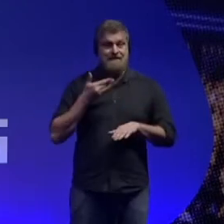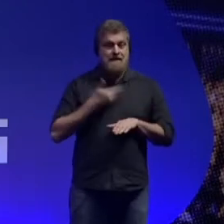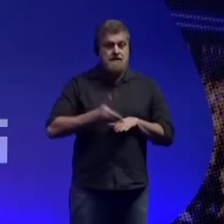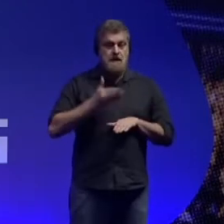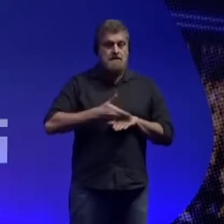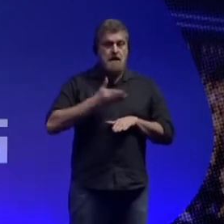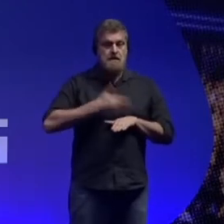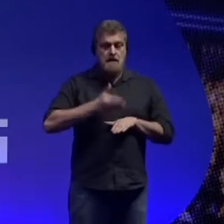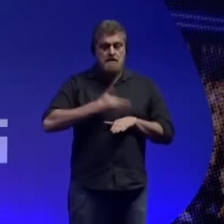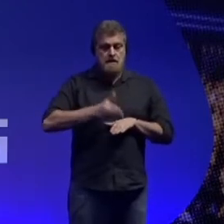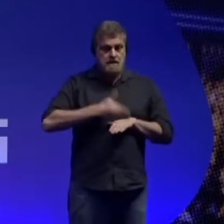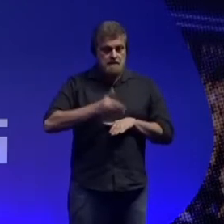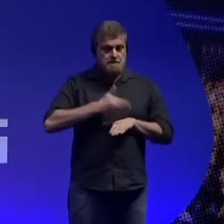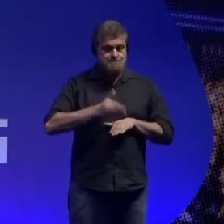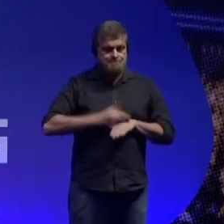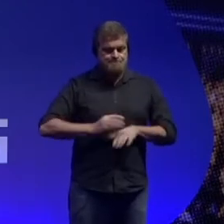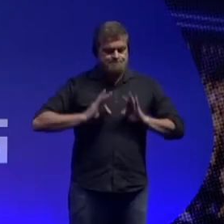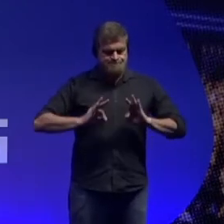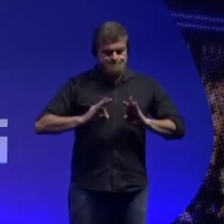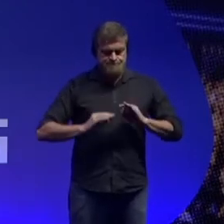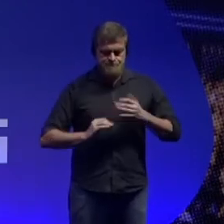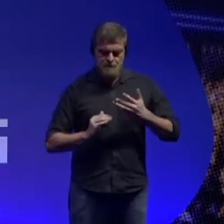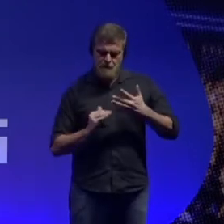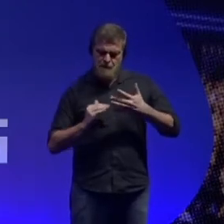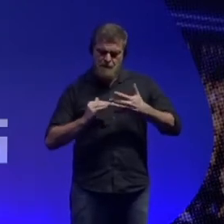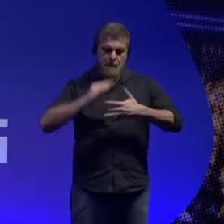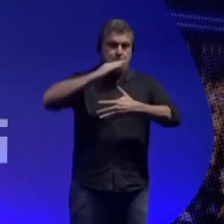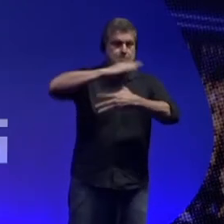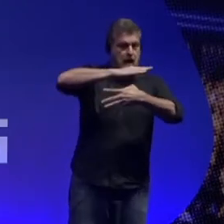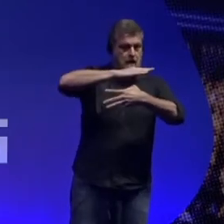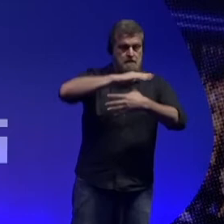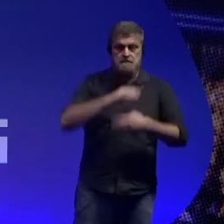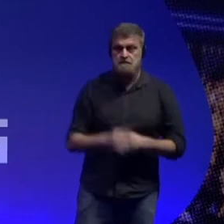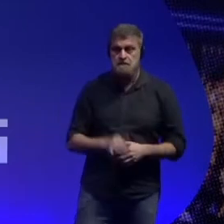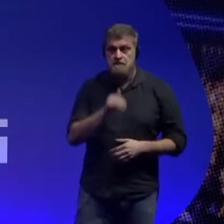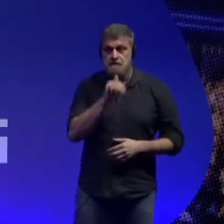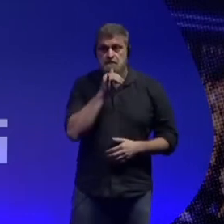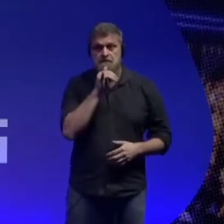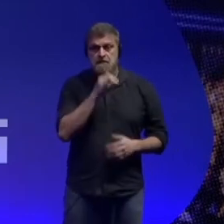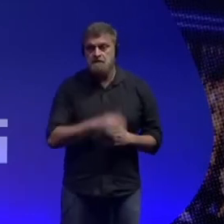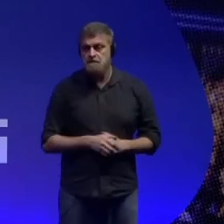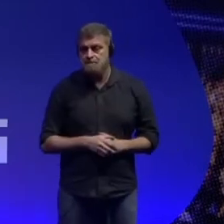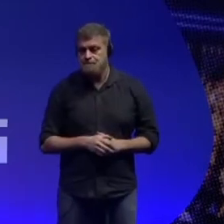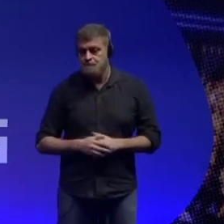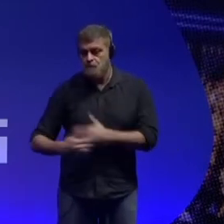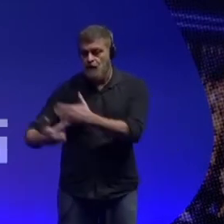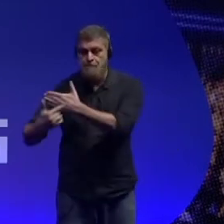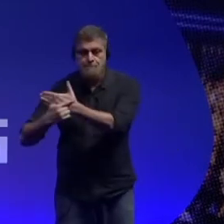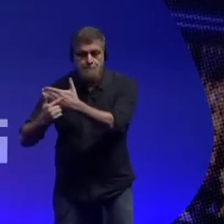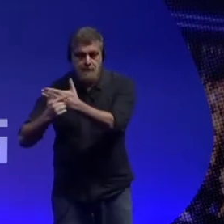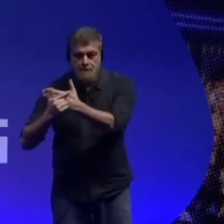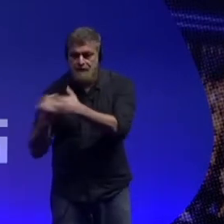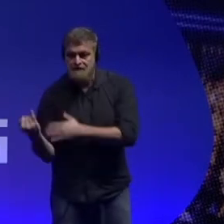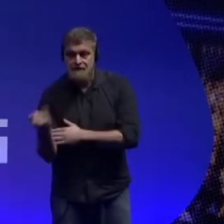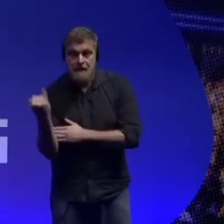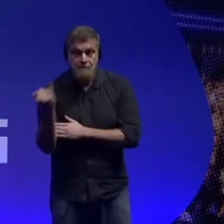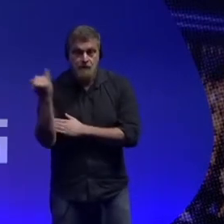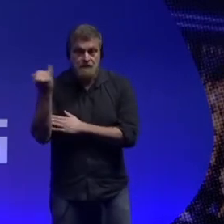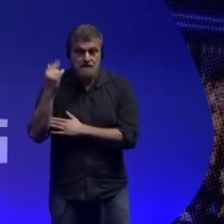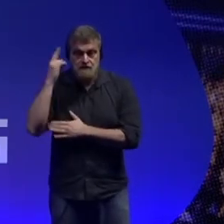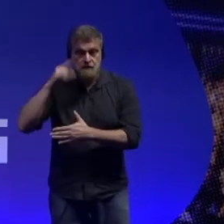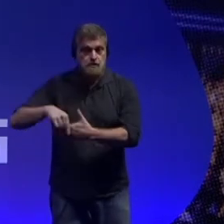treinado. Muito bem treinado. Quando a gente pega, por exemplo, funções e atribuições importantíssimas de um